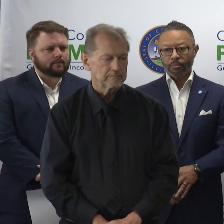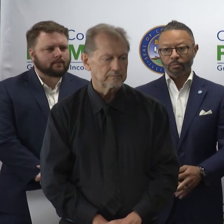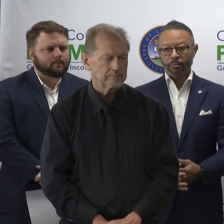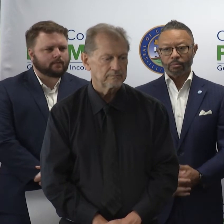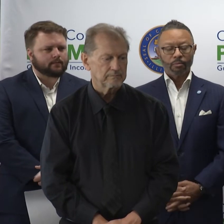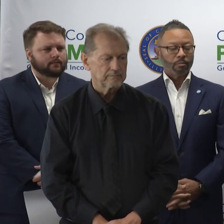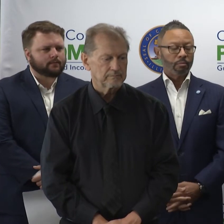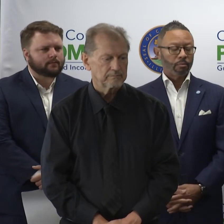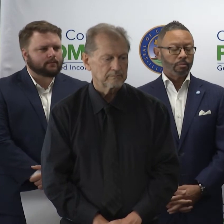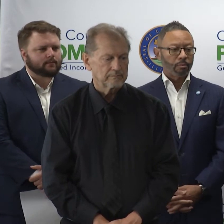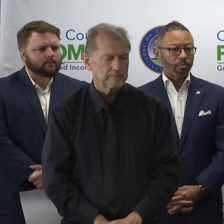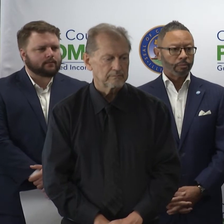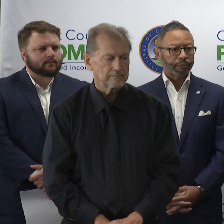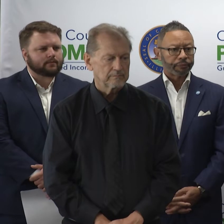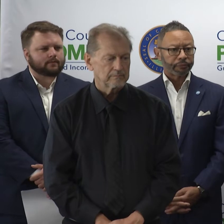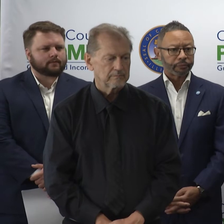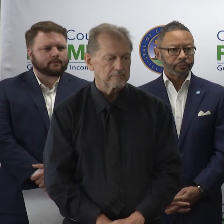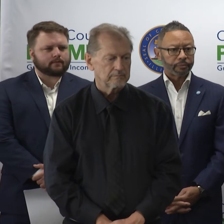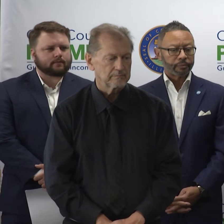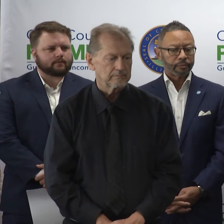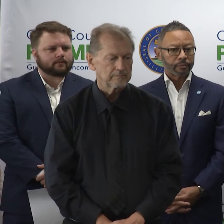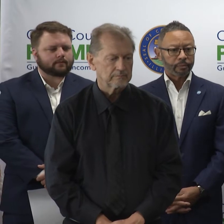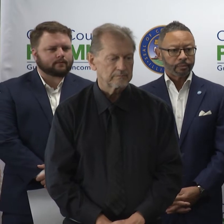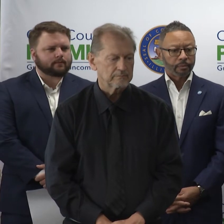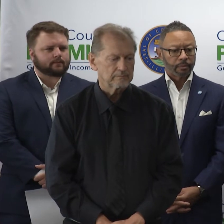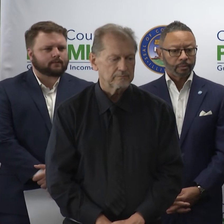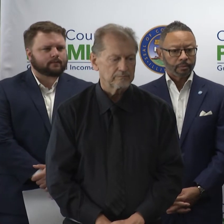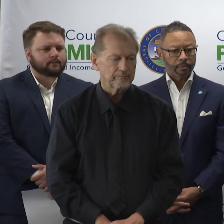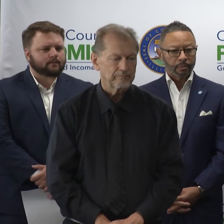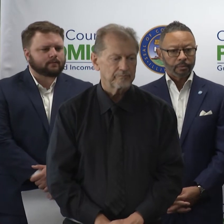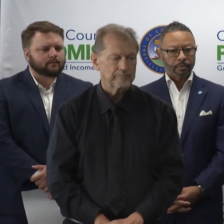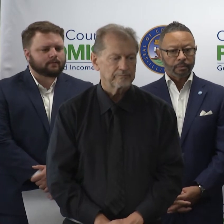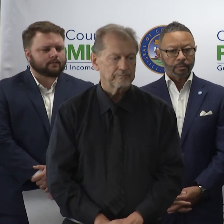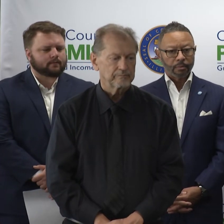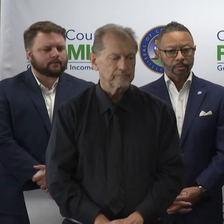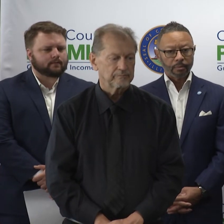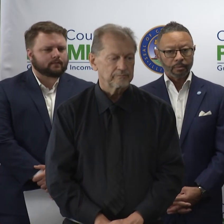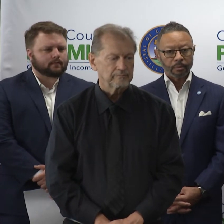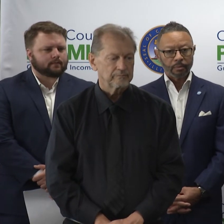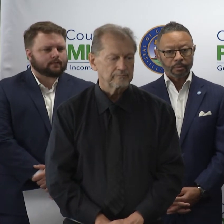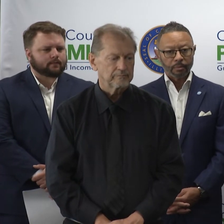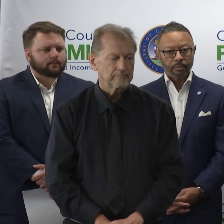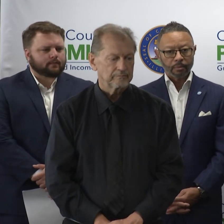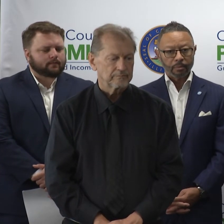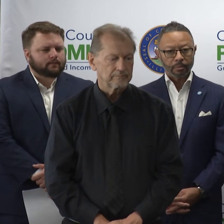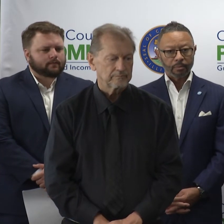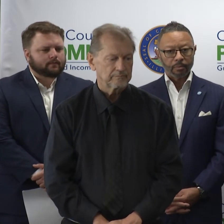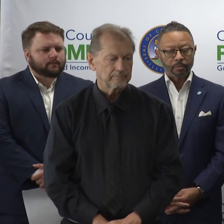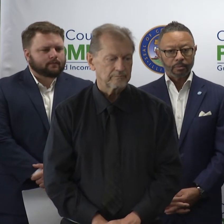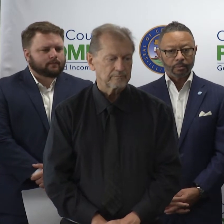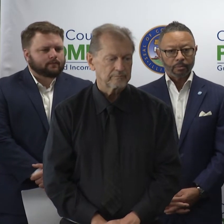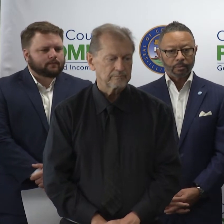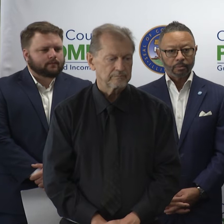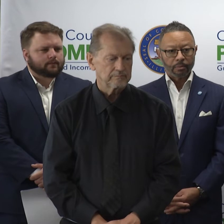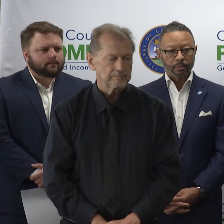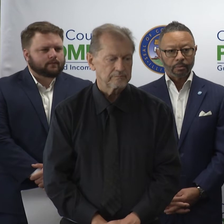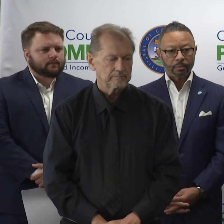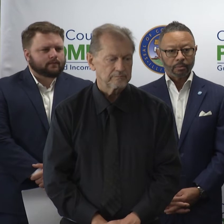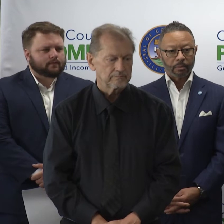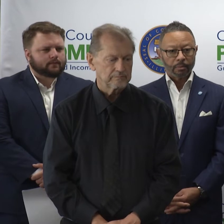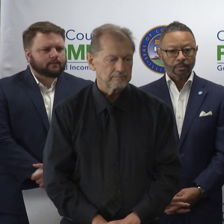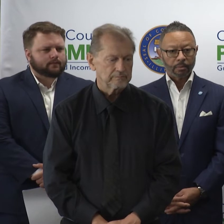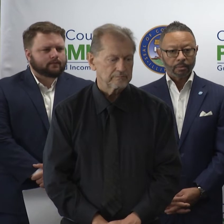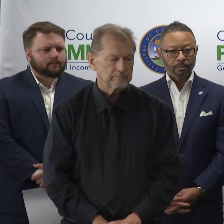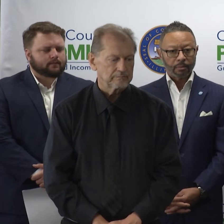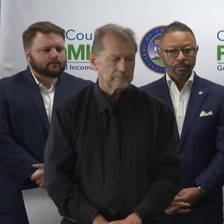la solicitud en todo el condado de Cook. También nos aseguraremos de que las docenas de organizaciones en todo el condado que tengan